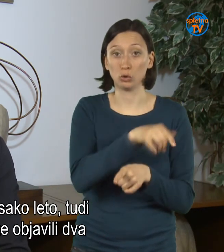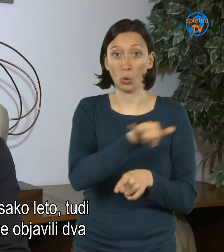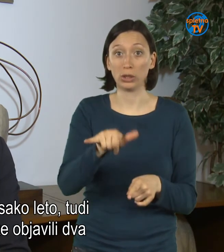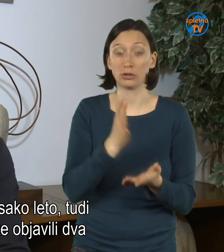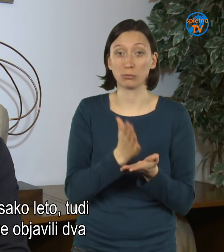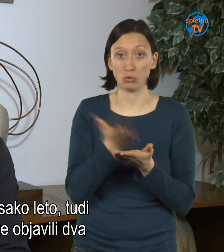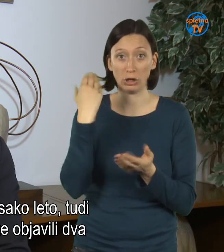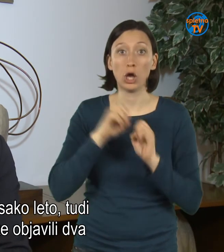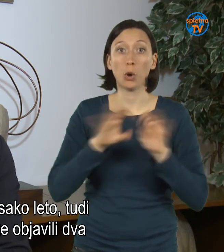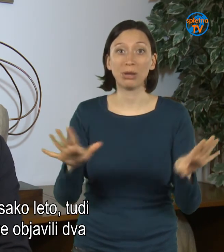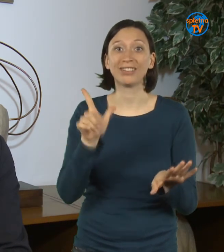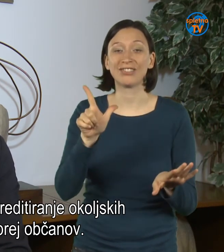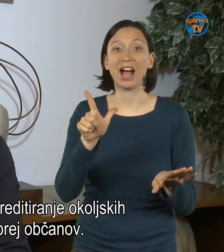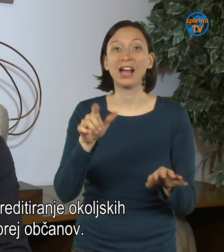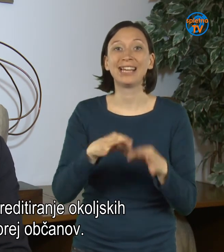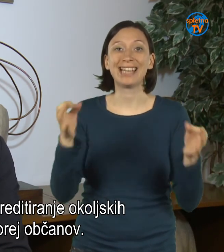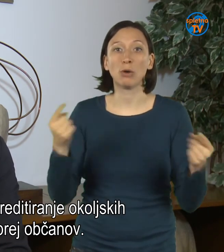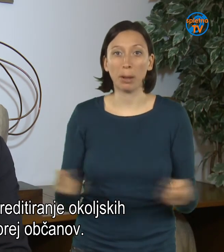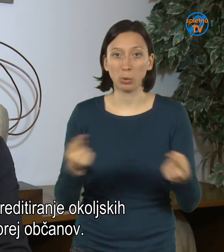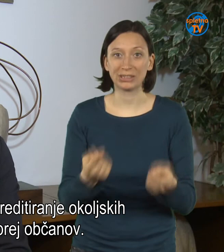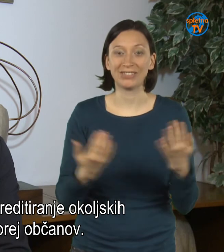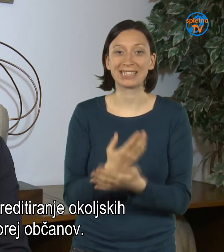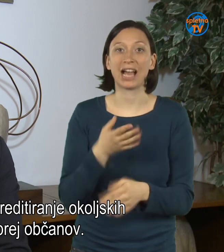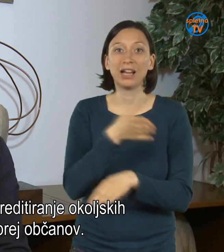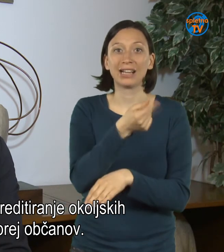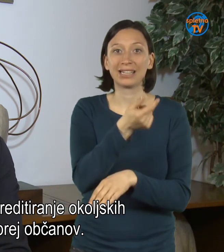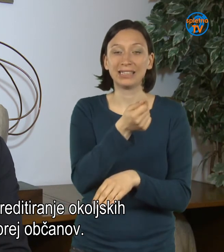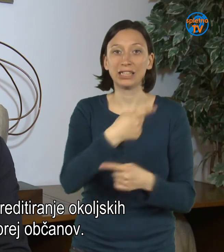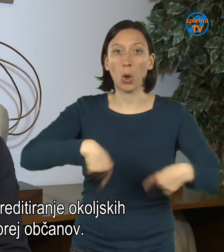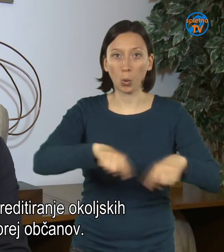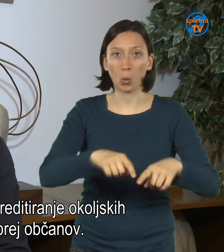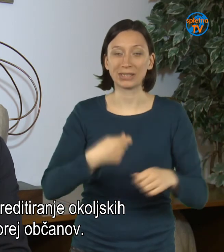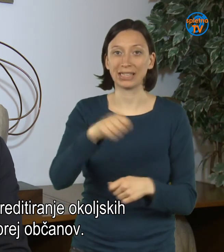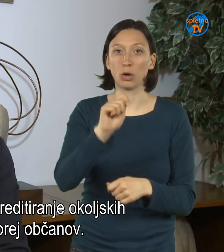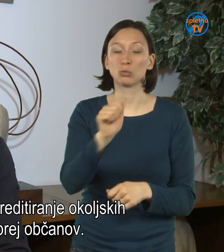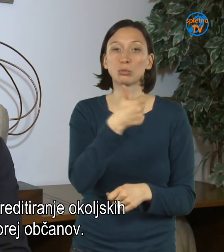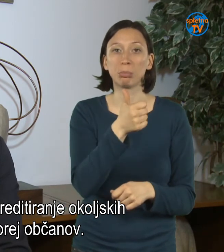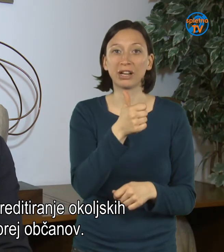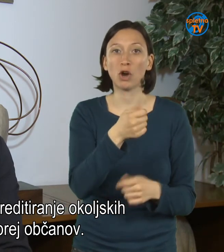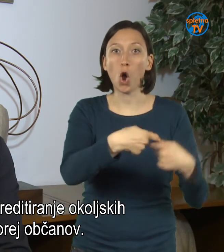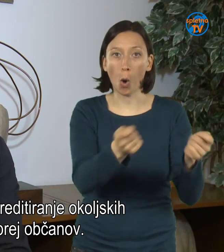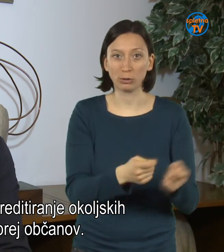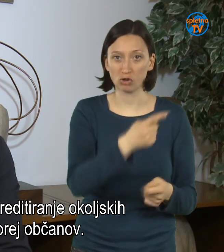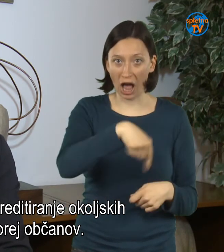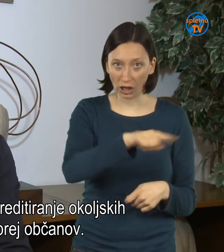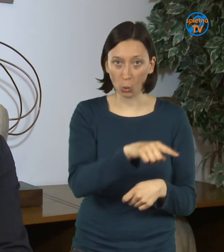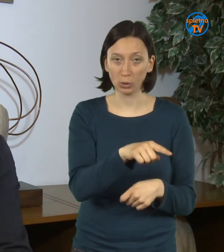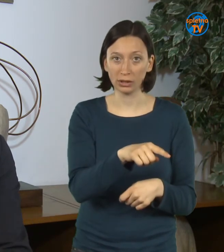letos, smo že objavili 2 javna poziva za kreditiranje okoljskih naložb, torej najprej